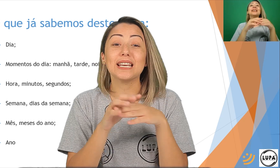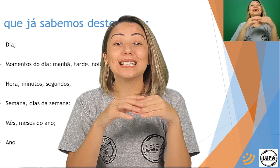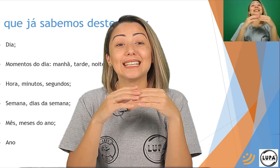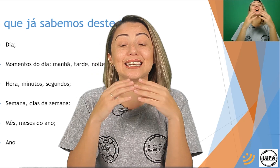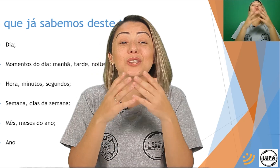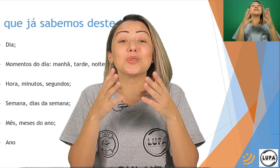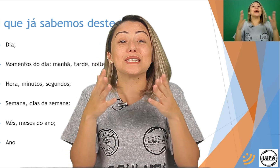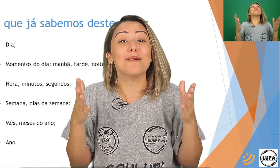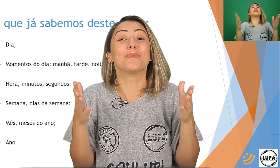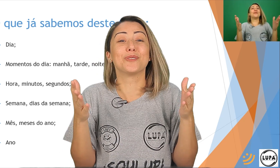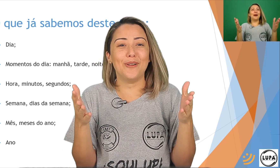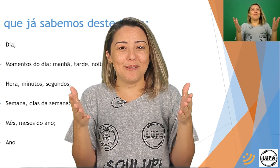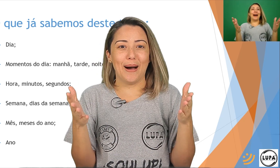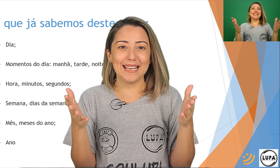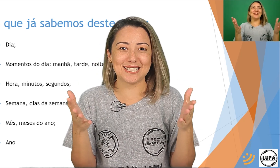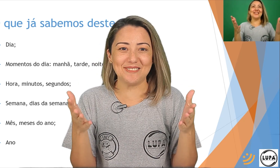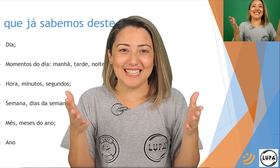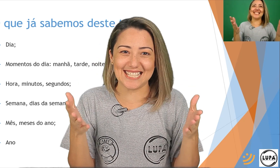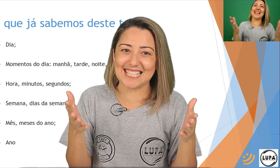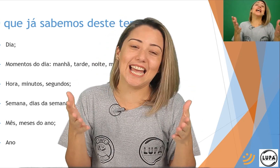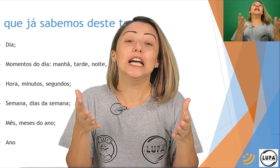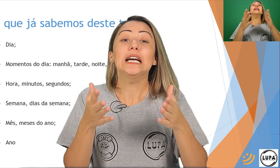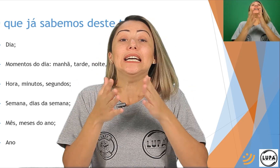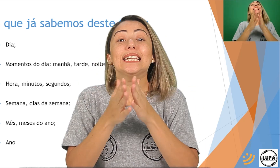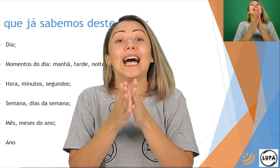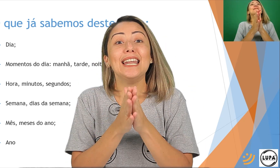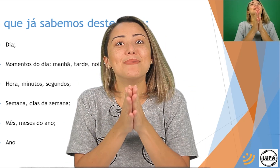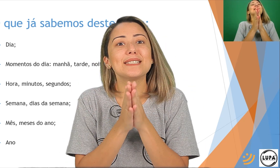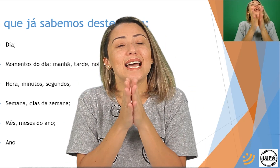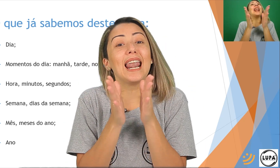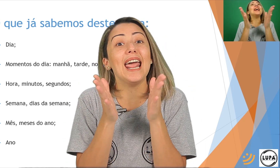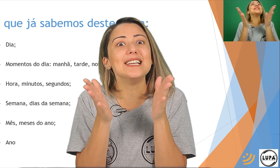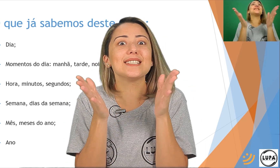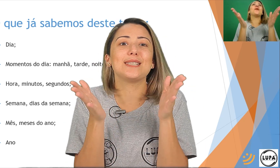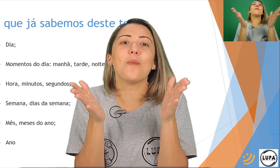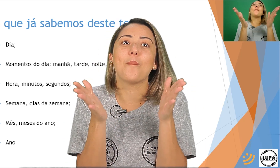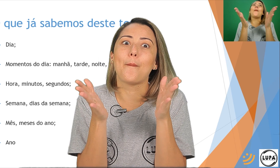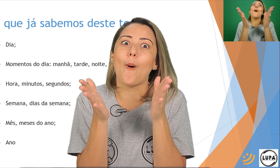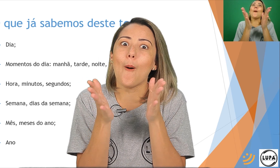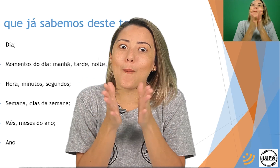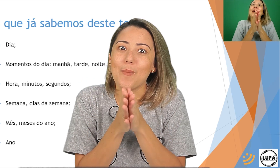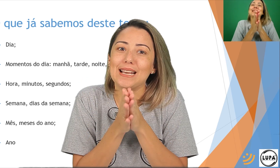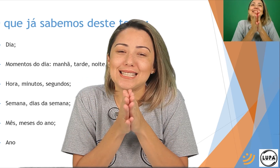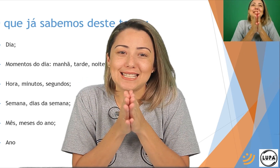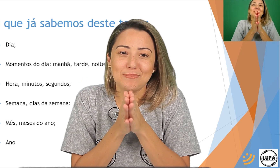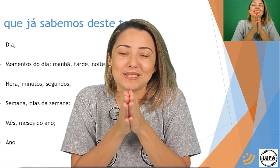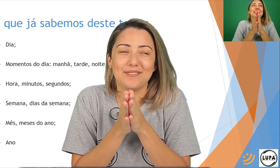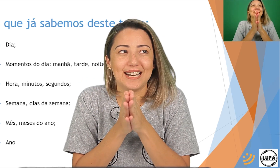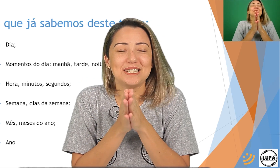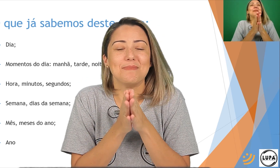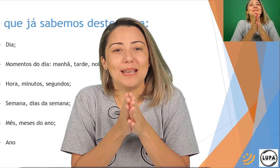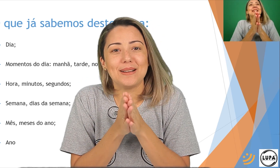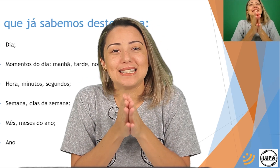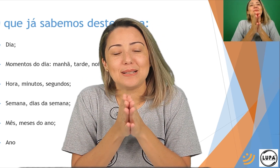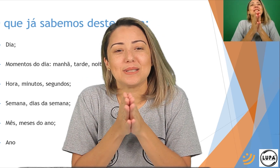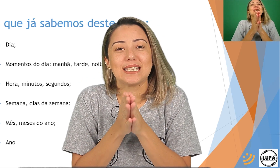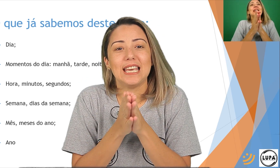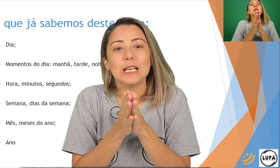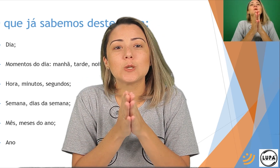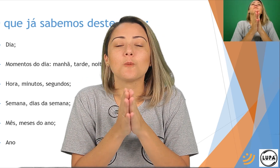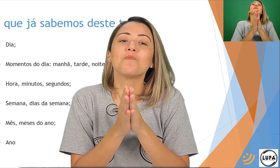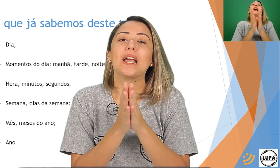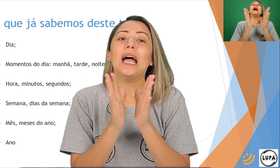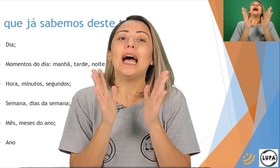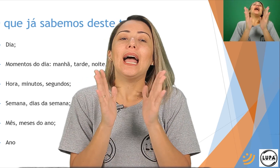imperfeito, não sei que tantos tempos verbais são esses, né? Na Libras, além de ser um pouco mais simples, na verdade é bem mais simples